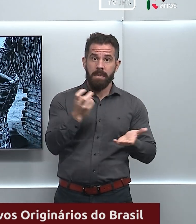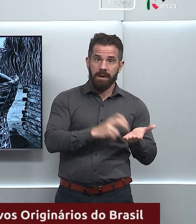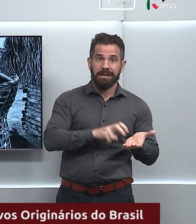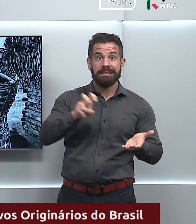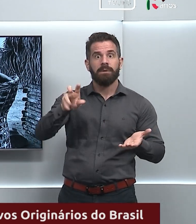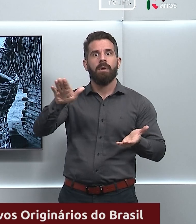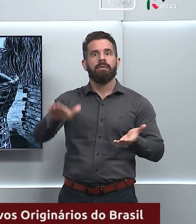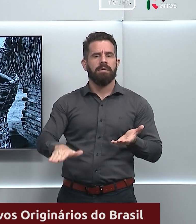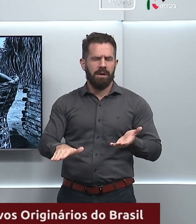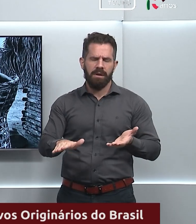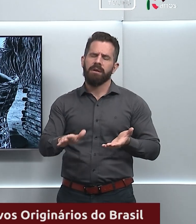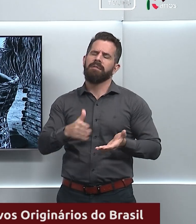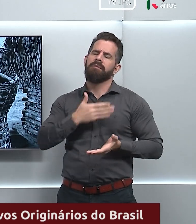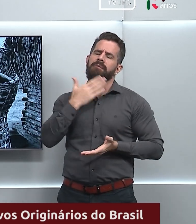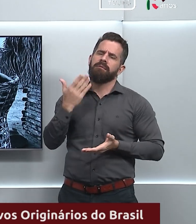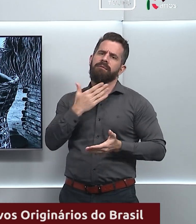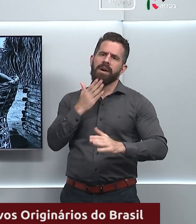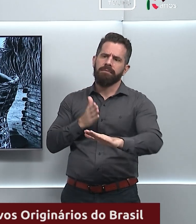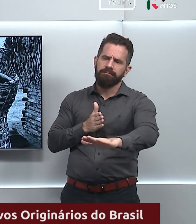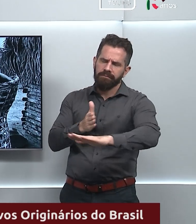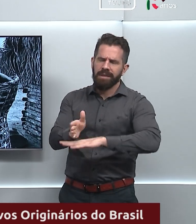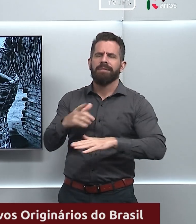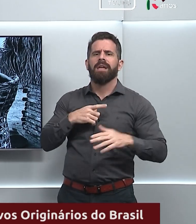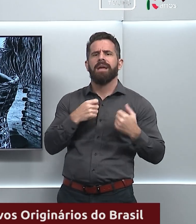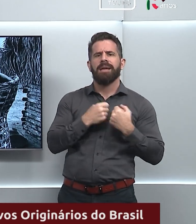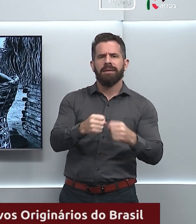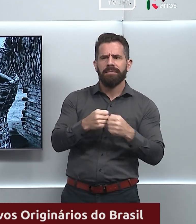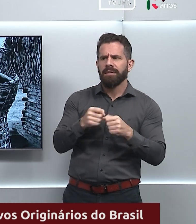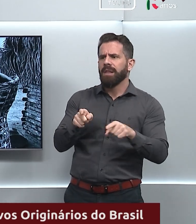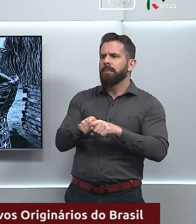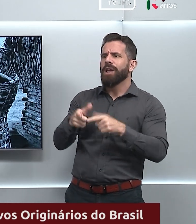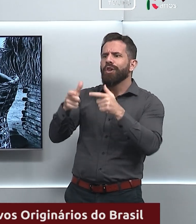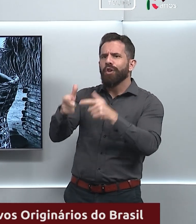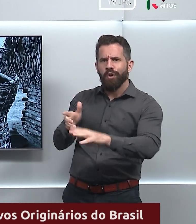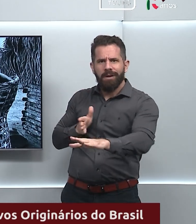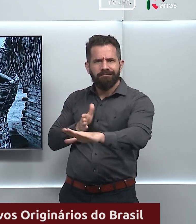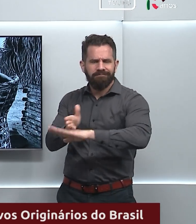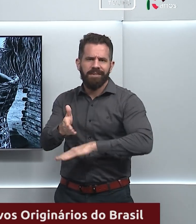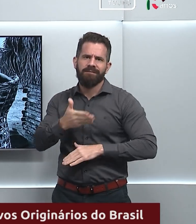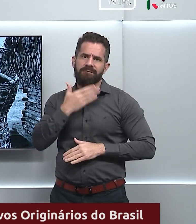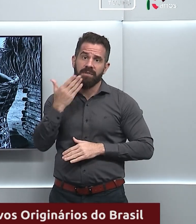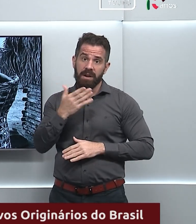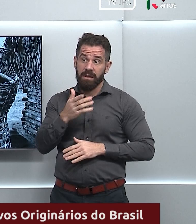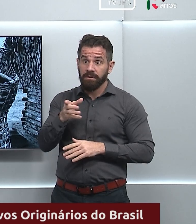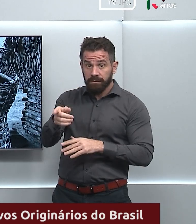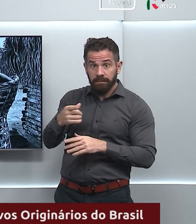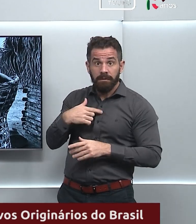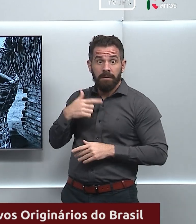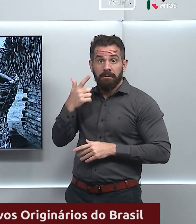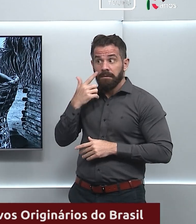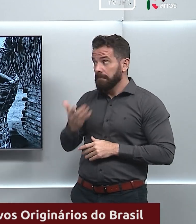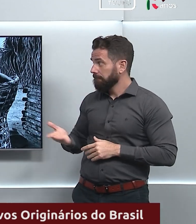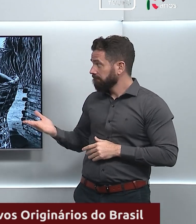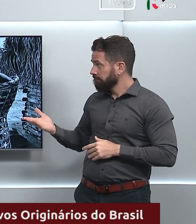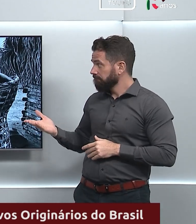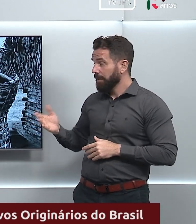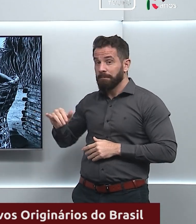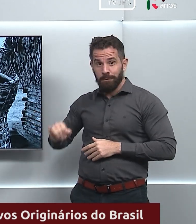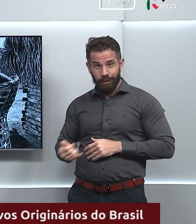tarde. Bem facinho de chegar, muito ônibus, muito acessível. Então, conheça mais do MIS com essa exposição.